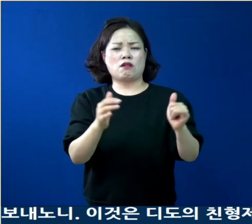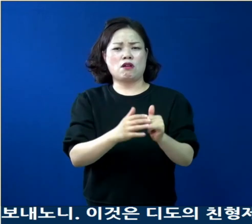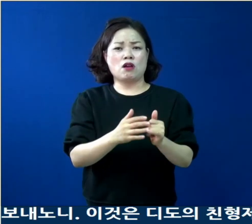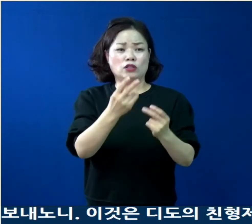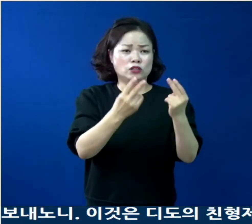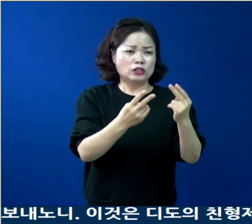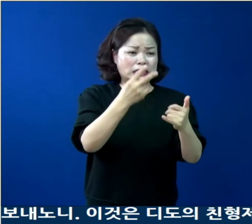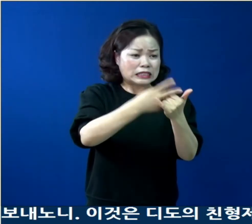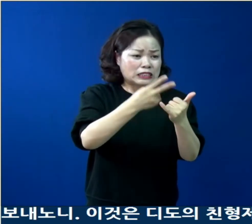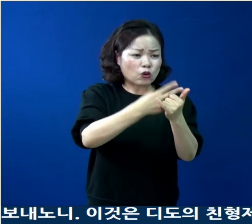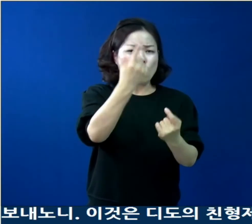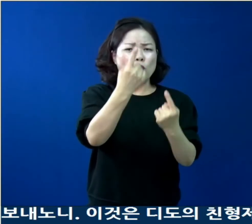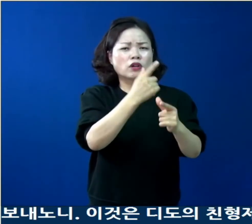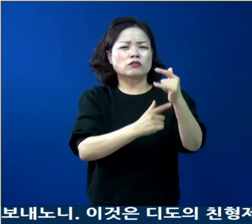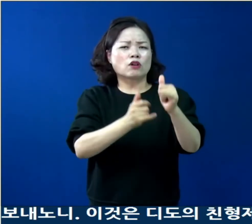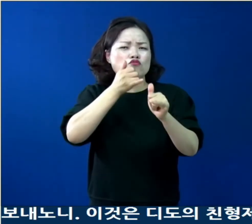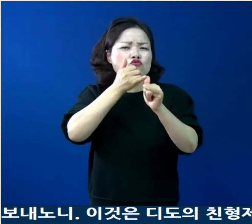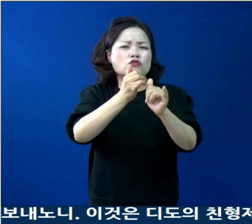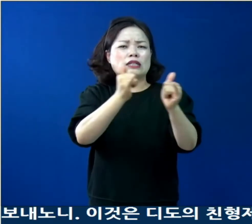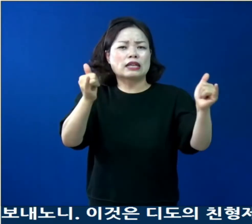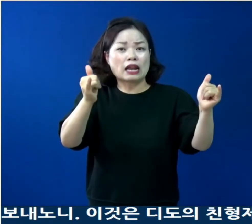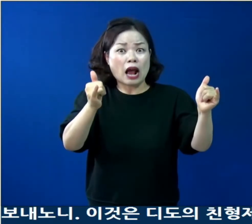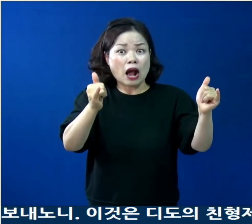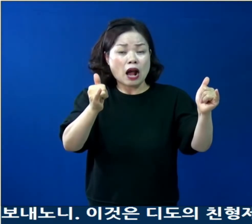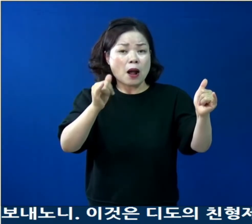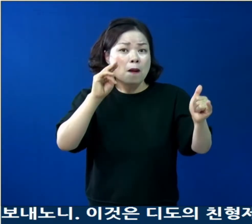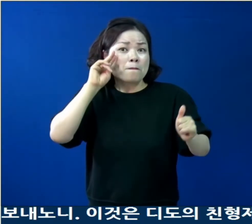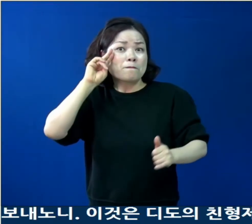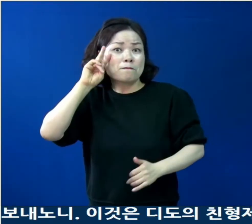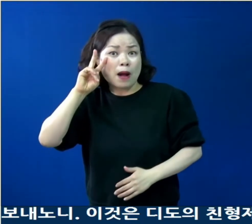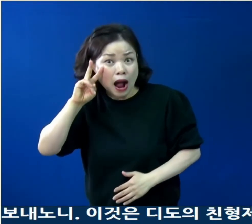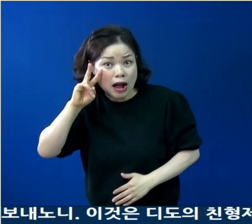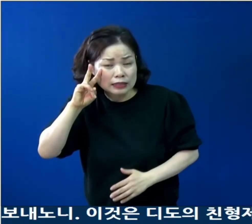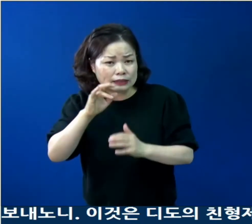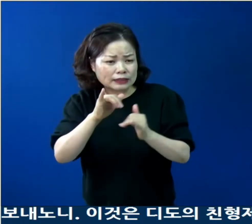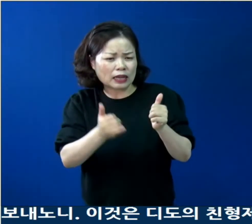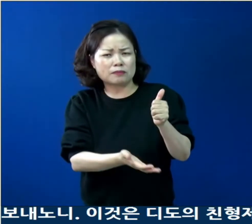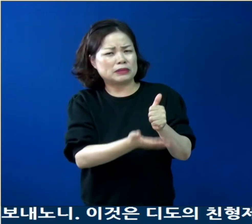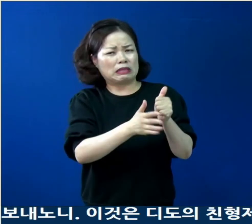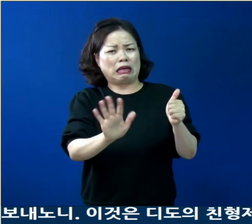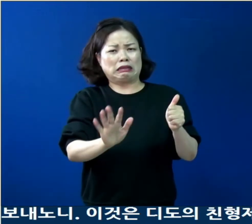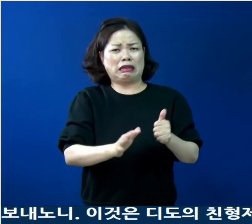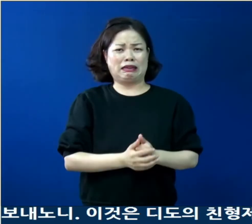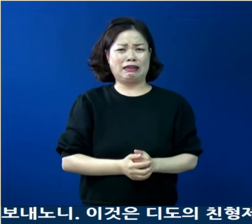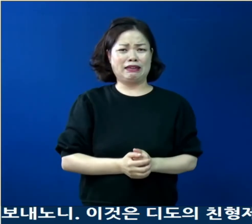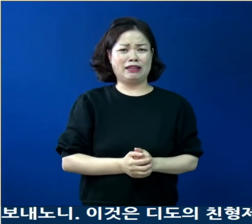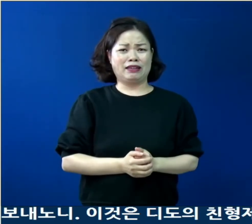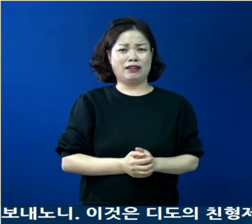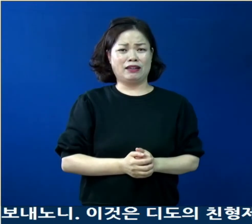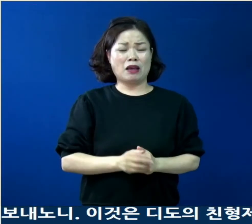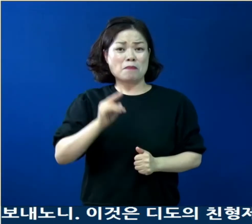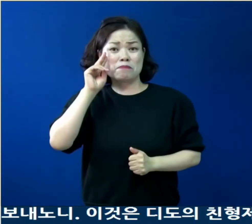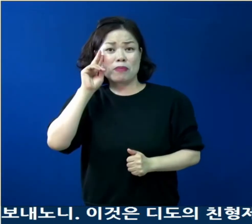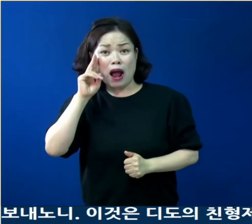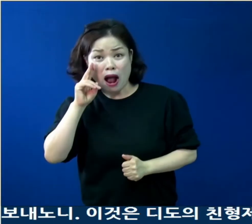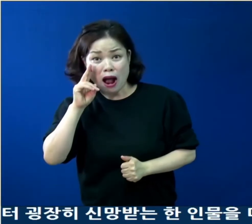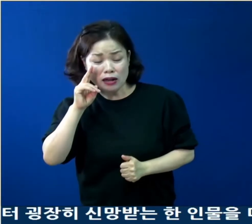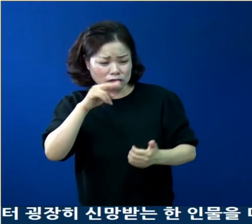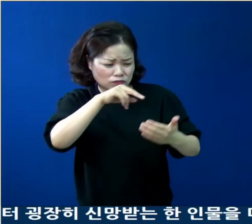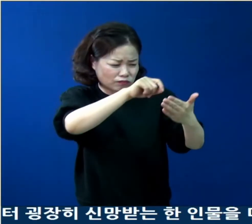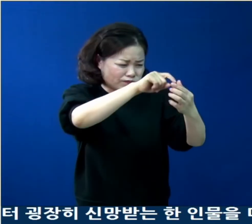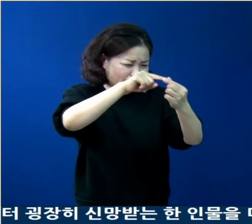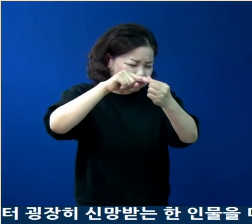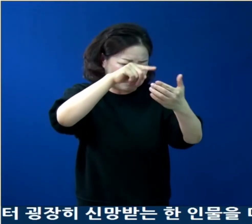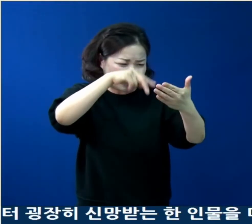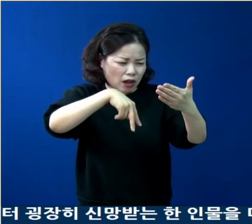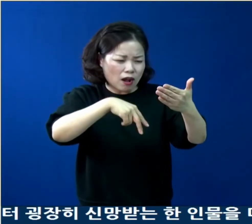보면 디도보다 더 훌륭한 사람으로 표시되고 있어요. 바울이 사람 칭찬을 잘 안 해요. 바울 글을 쭉 읽어보면